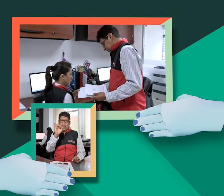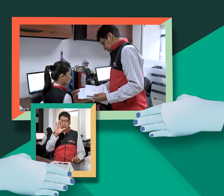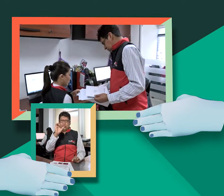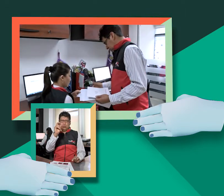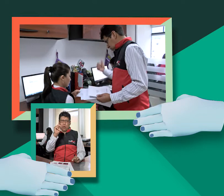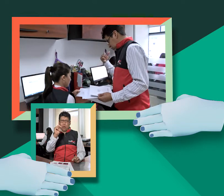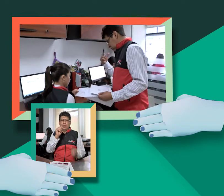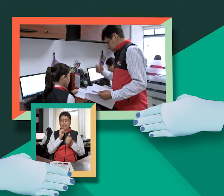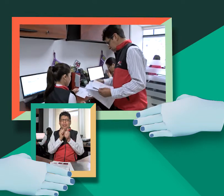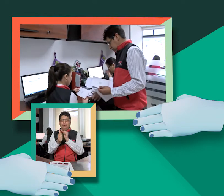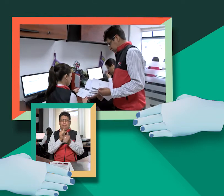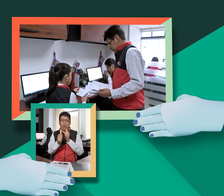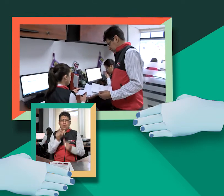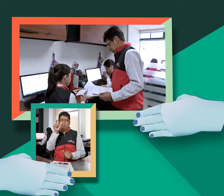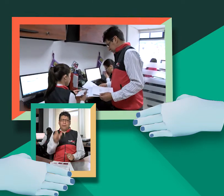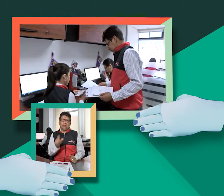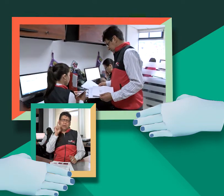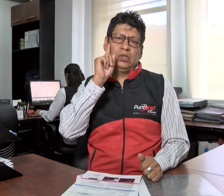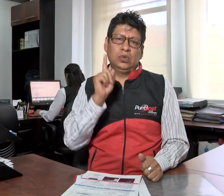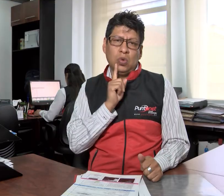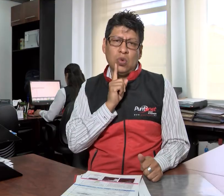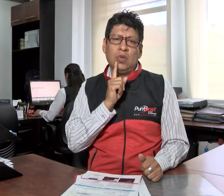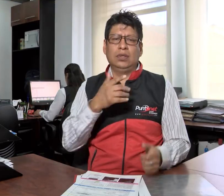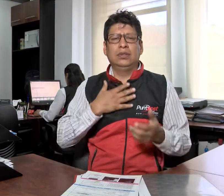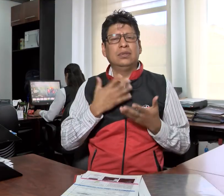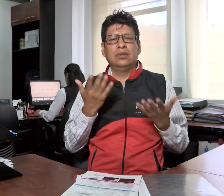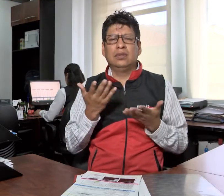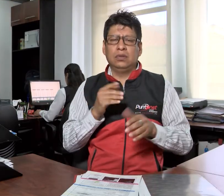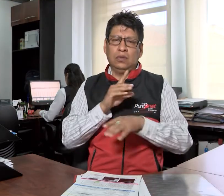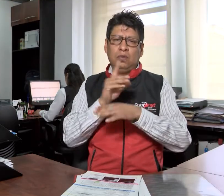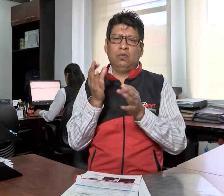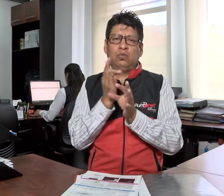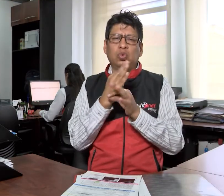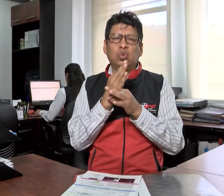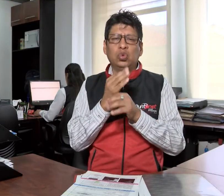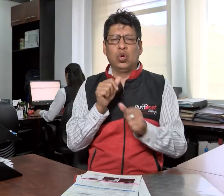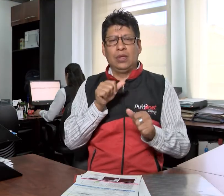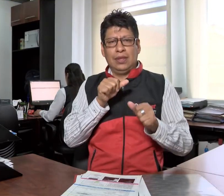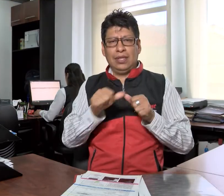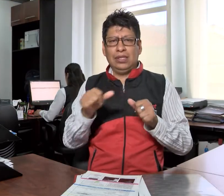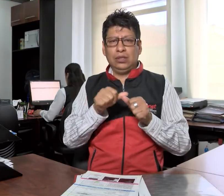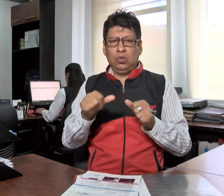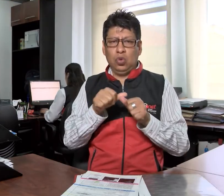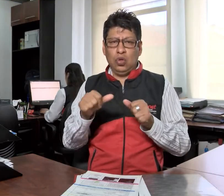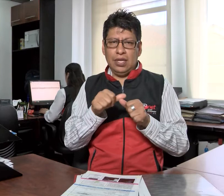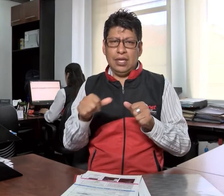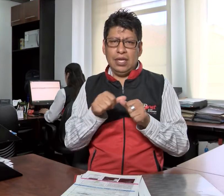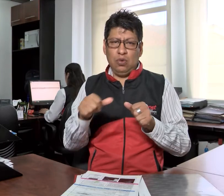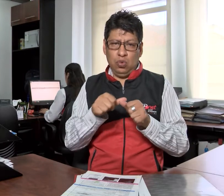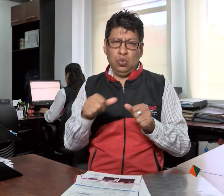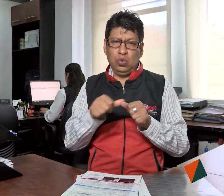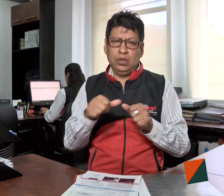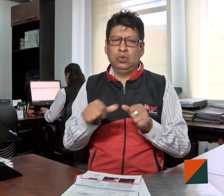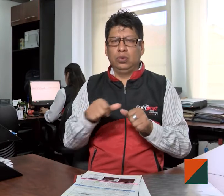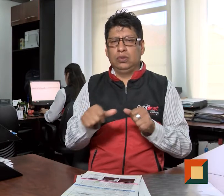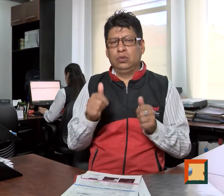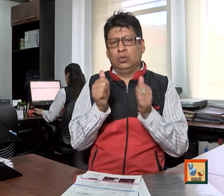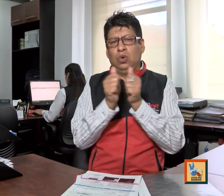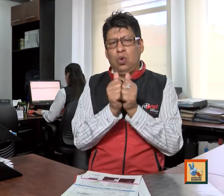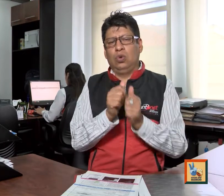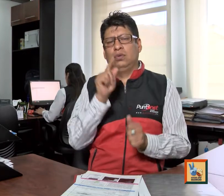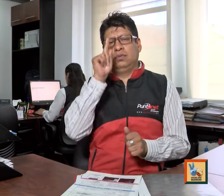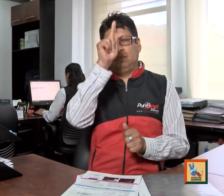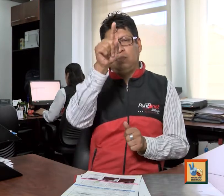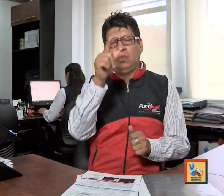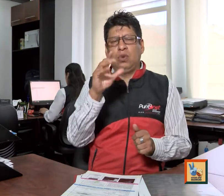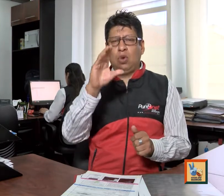soy miembro de fede vidal soy el tesorero de esta federación y siempre debemos procurar